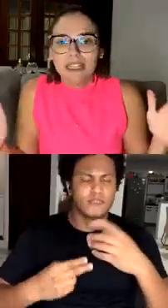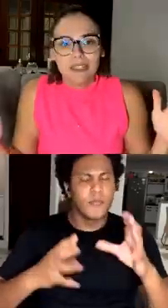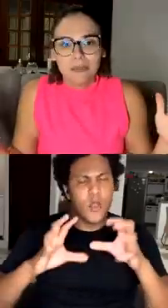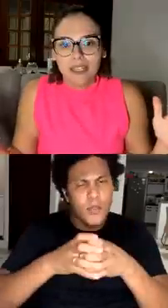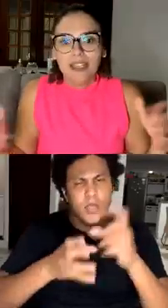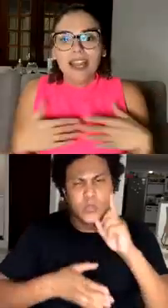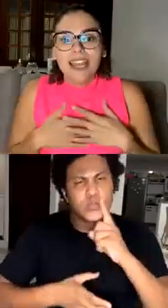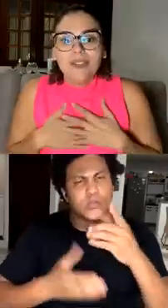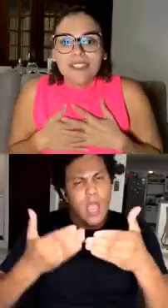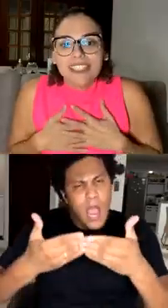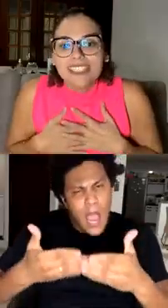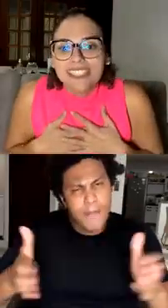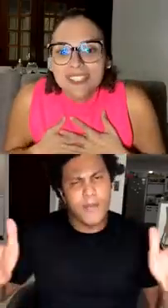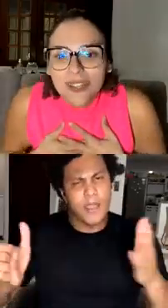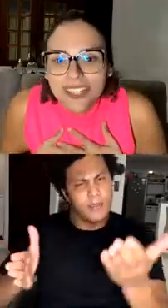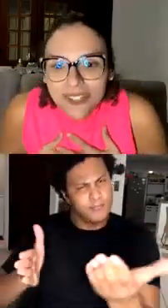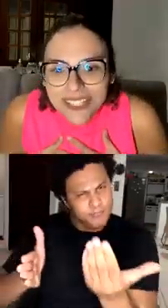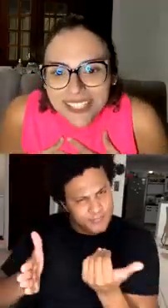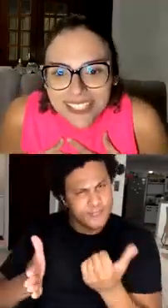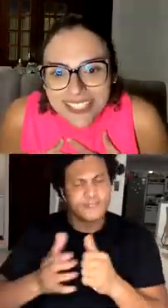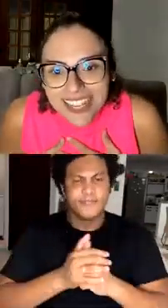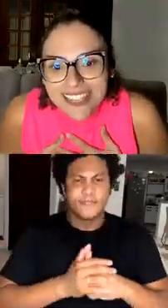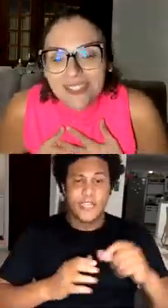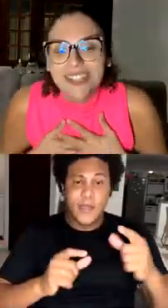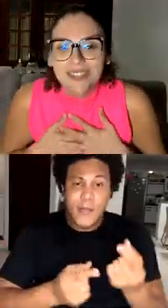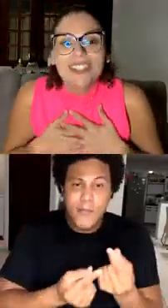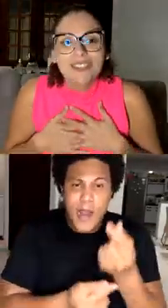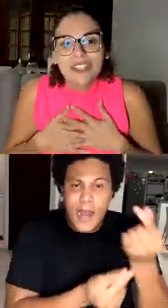para lhe receber. Eu tenho certeza que esses corações aí, esses